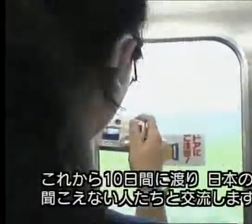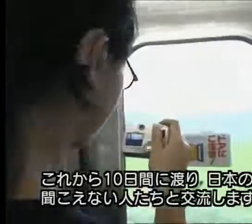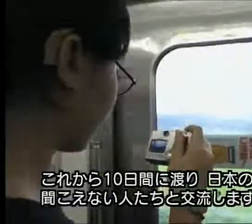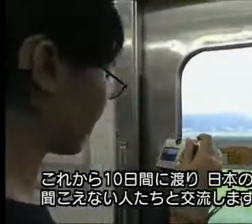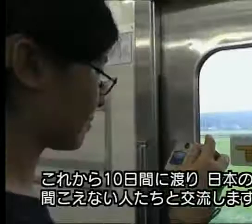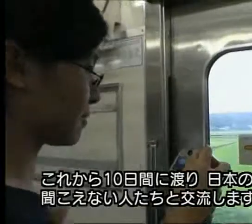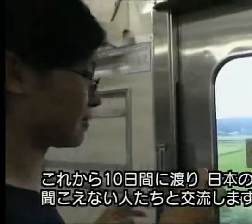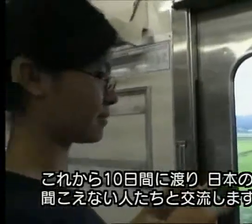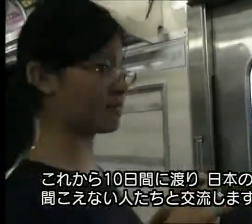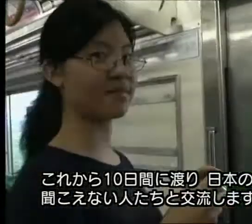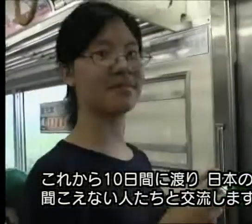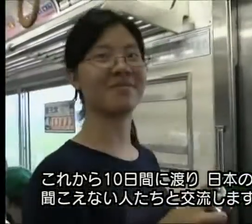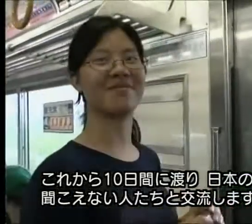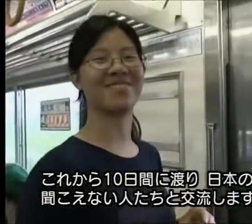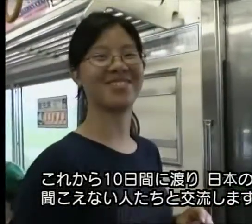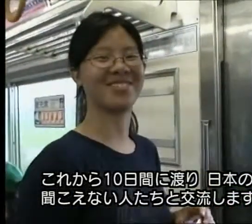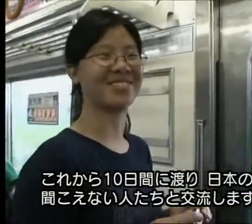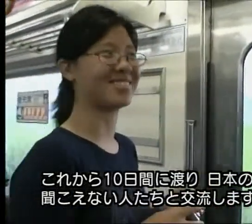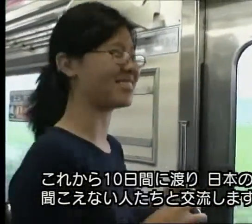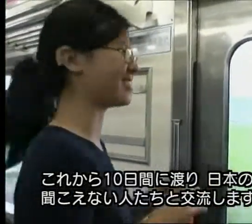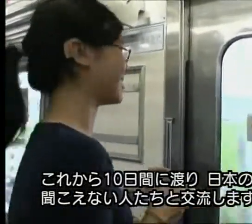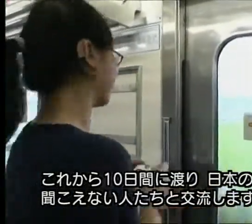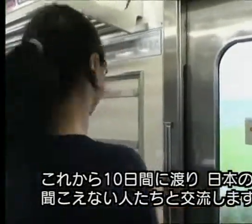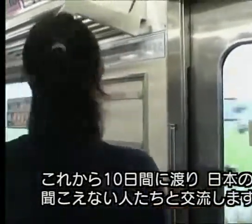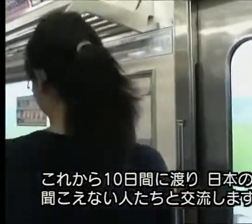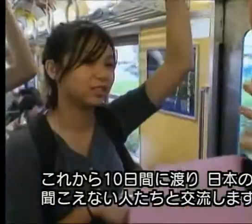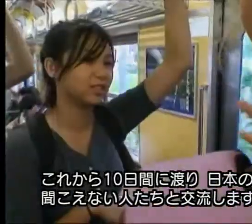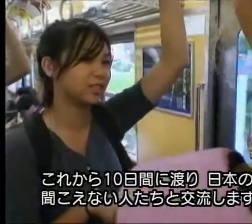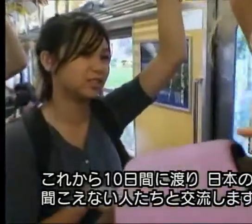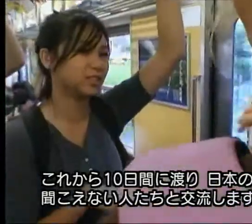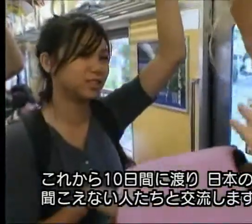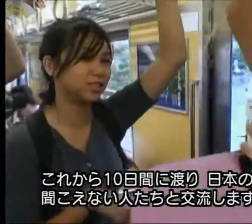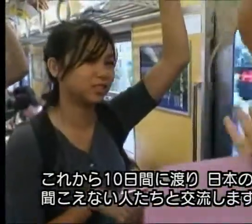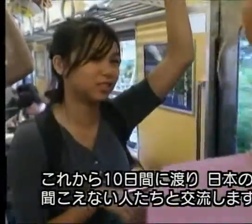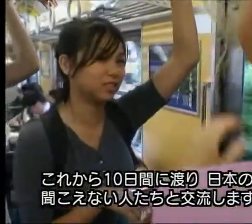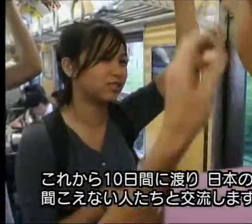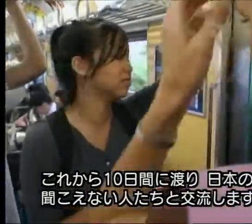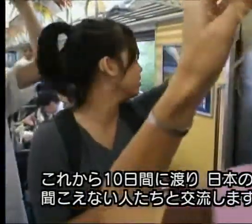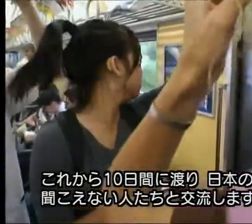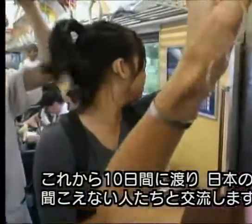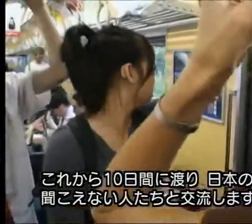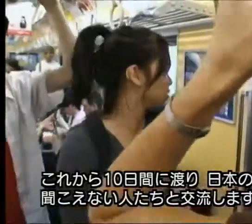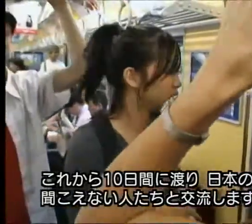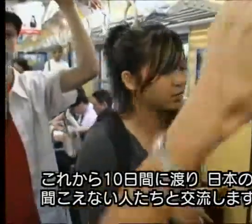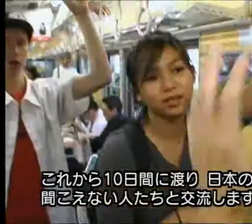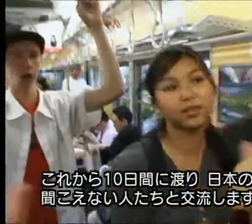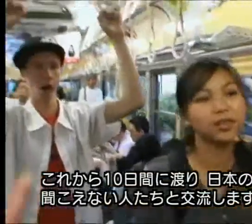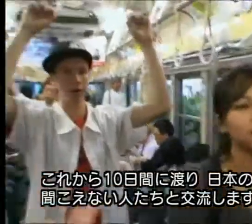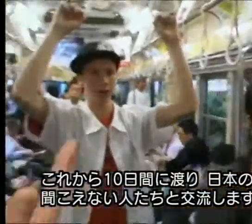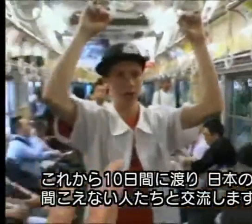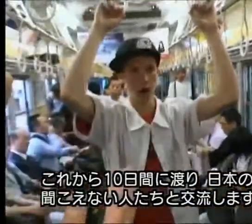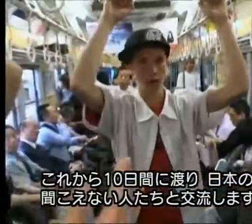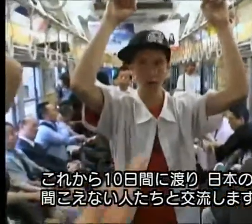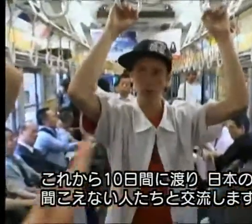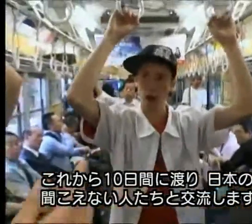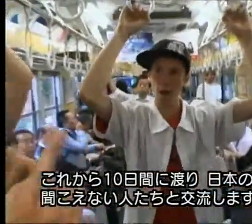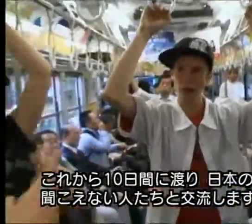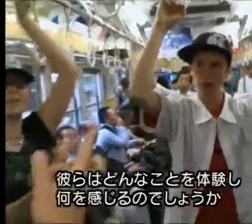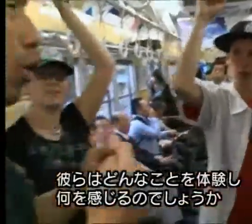6人はこれから10日間にわたって日本の聞こえない人たちとさまざまな交流を行います。果た